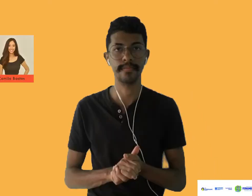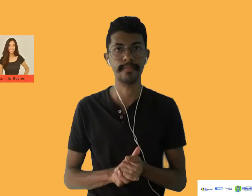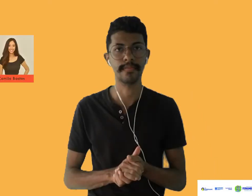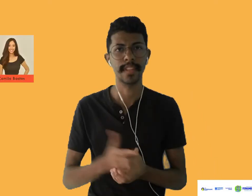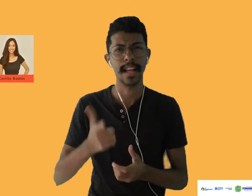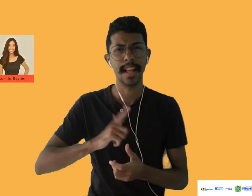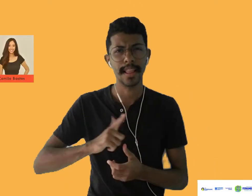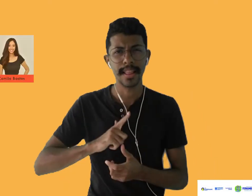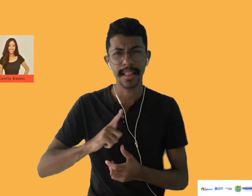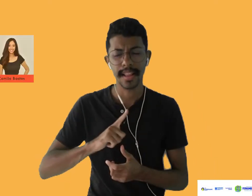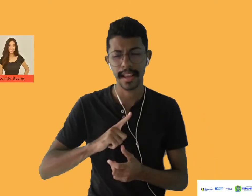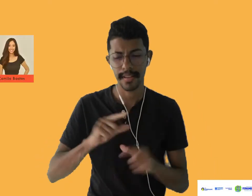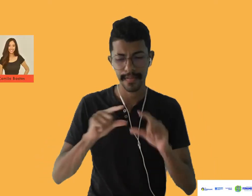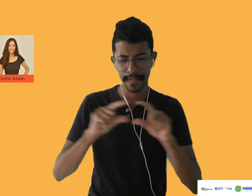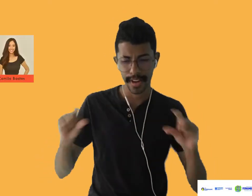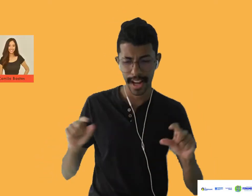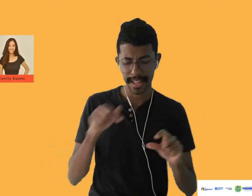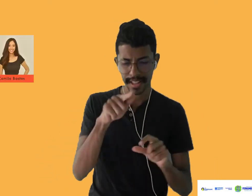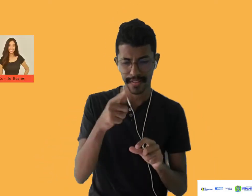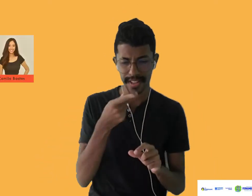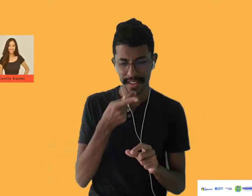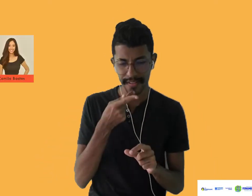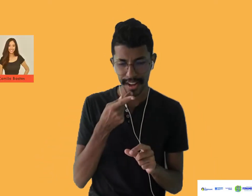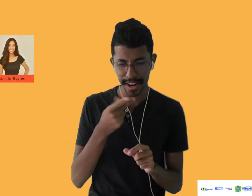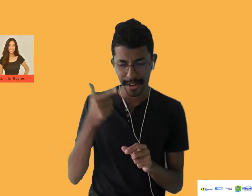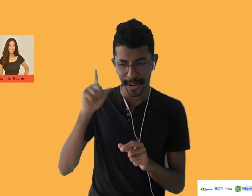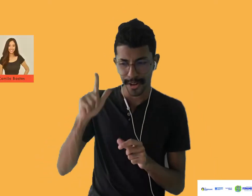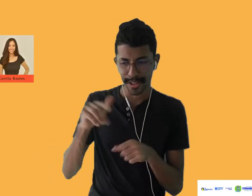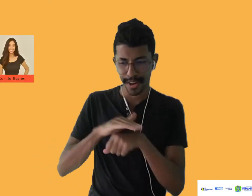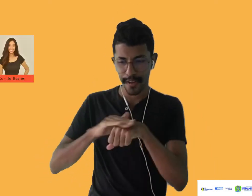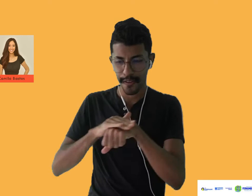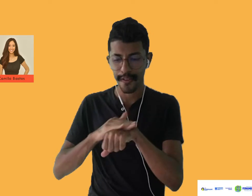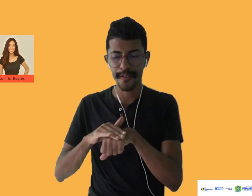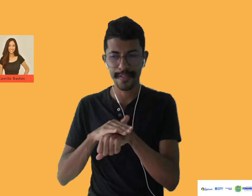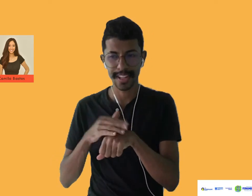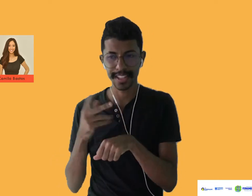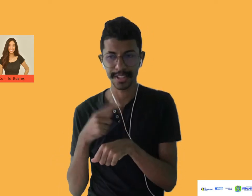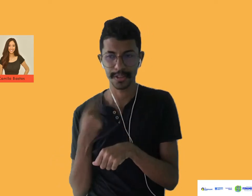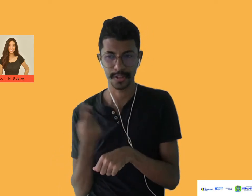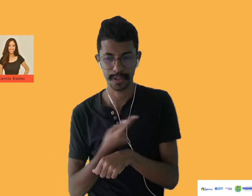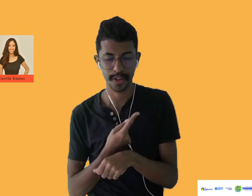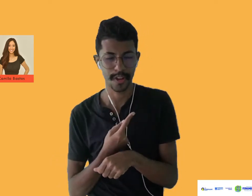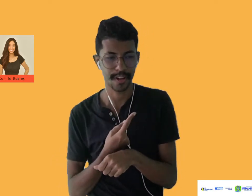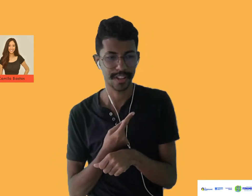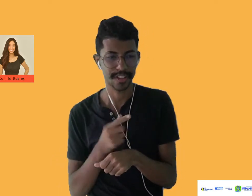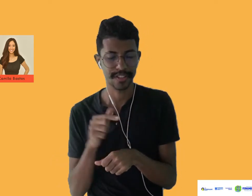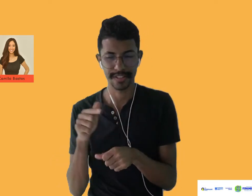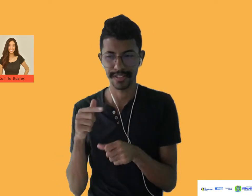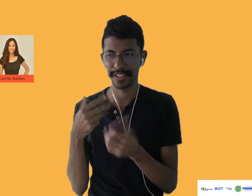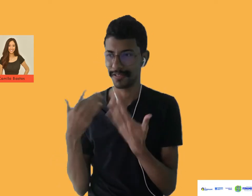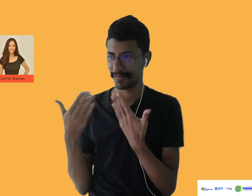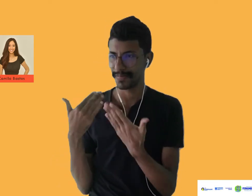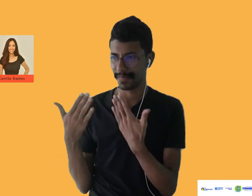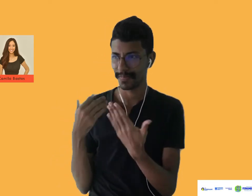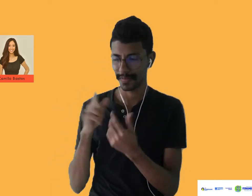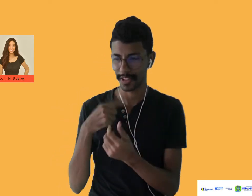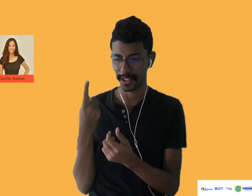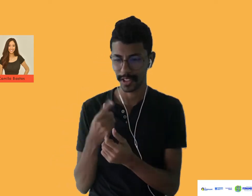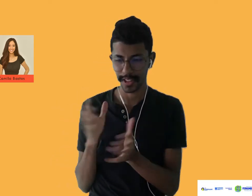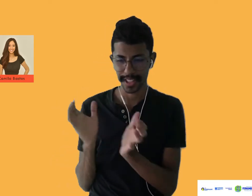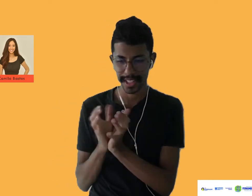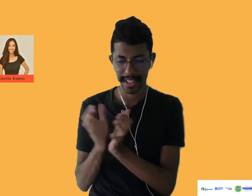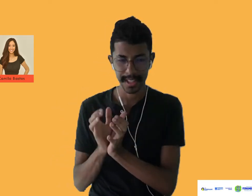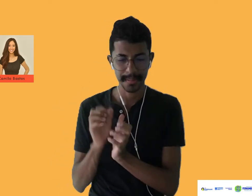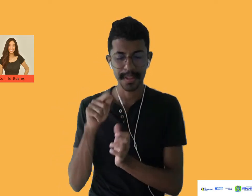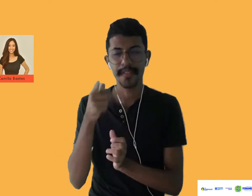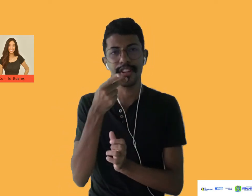fortalece. Naná, tem uma frase que tu falou em outra conversa que tu teve com a gente